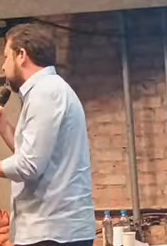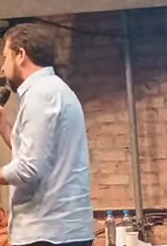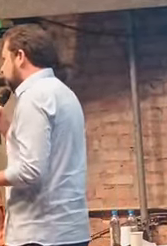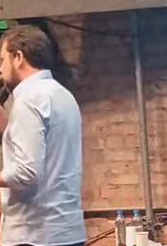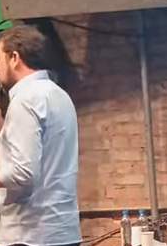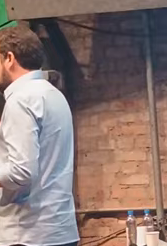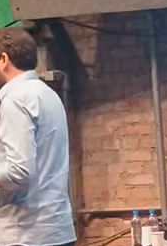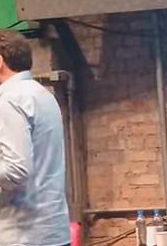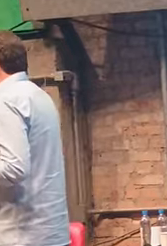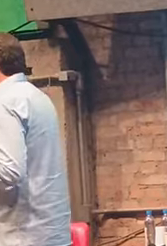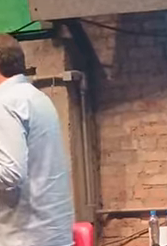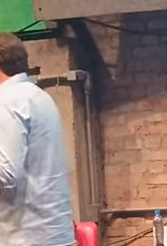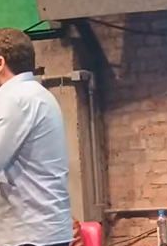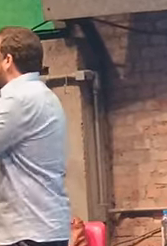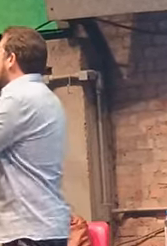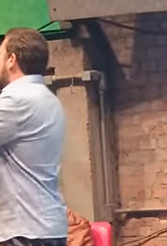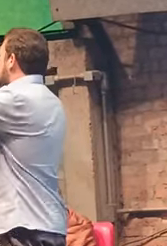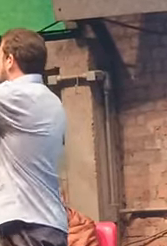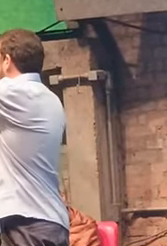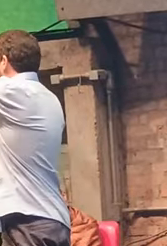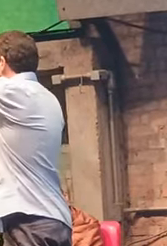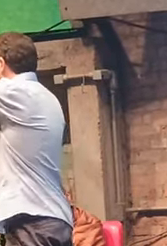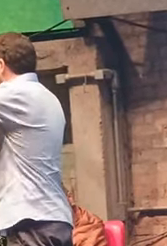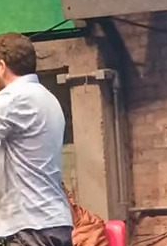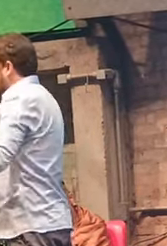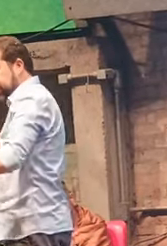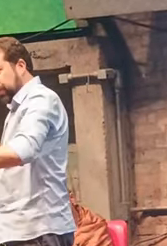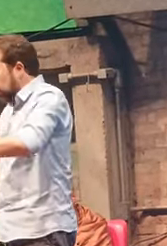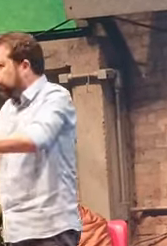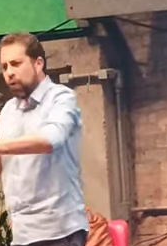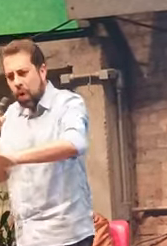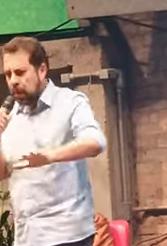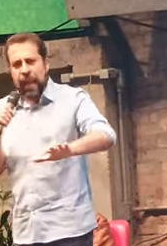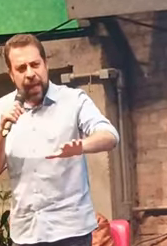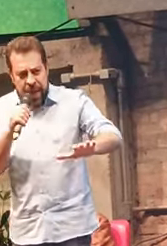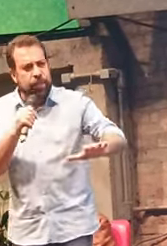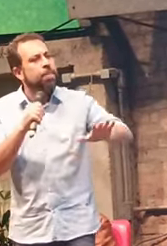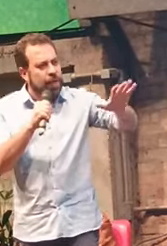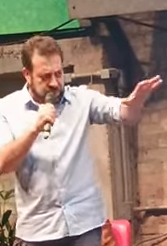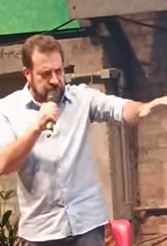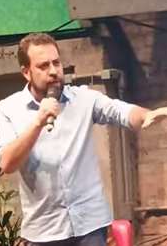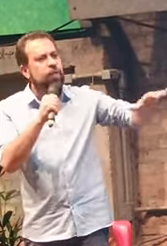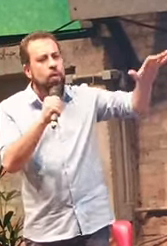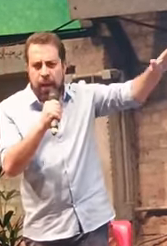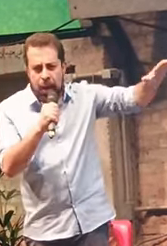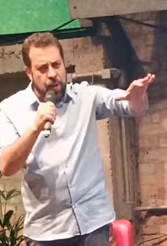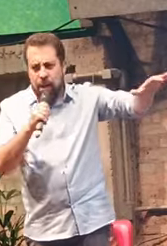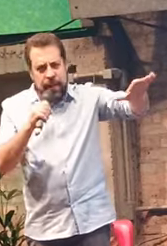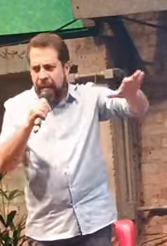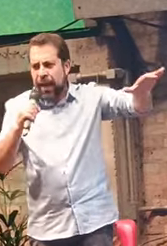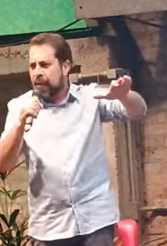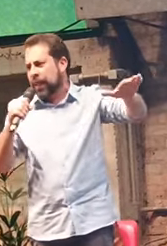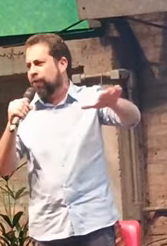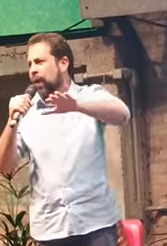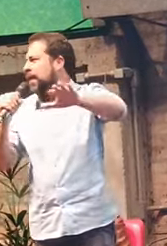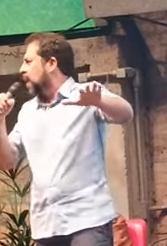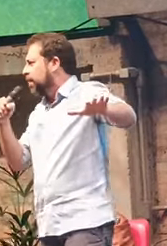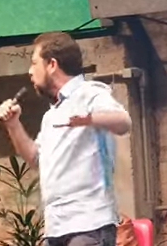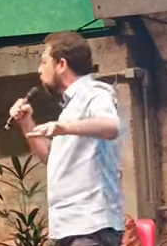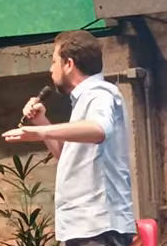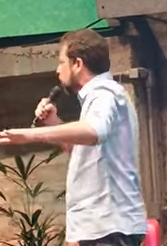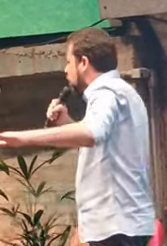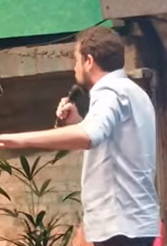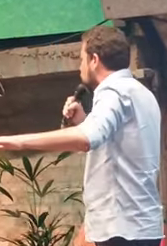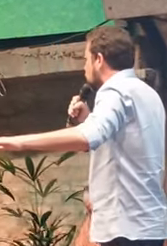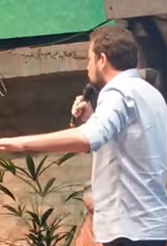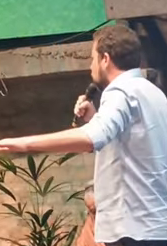1,7 bilhão de reais por ano para garantir a coleta com as empresas de lixo, ok, as empresas têm esse know-how, ninguém aqui está falando de